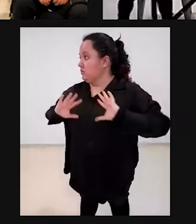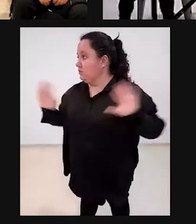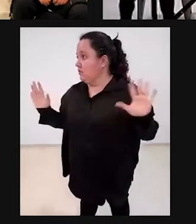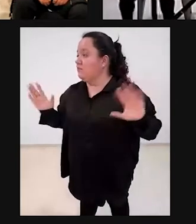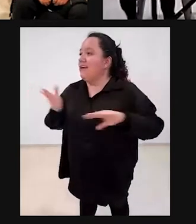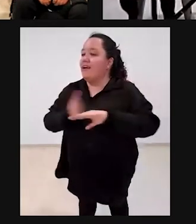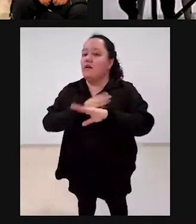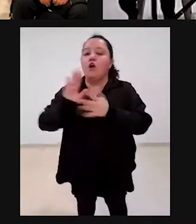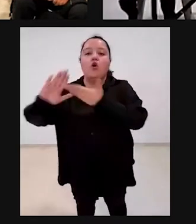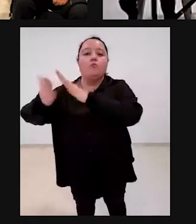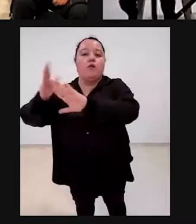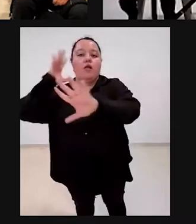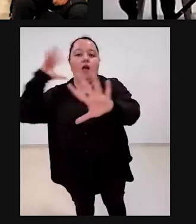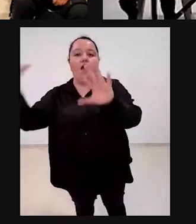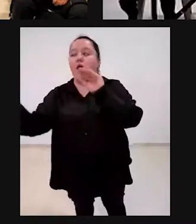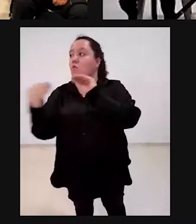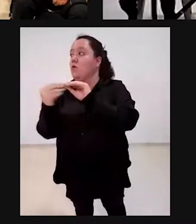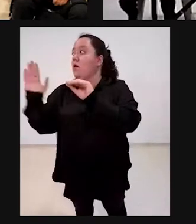y